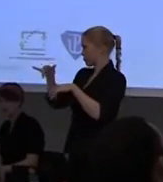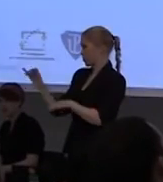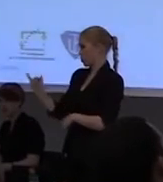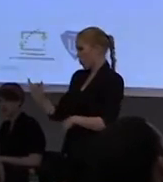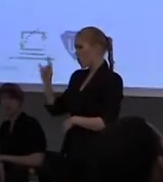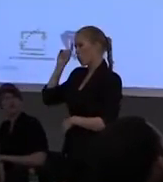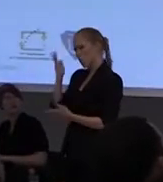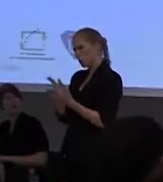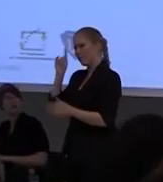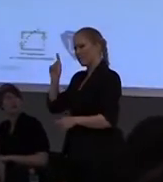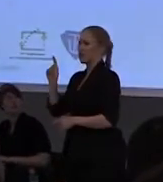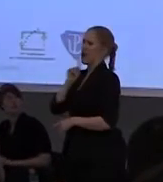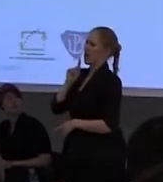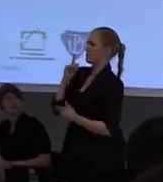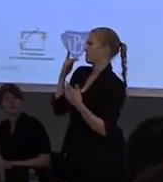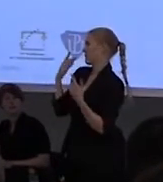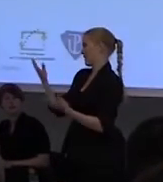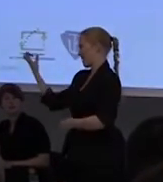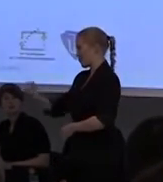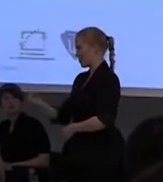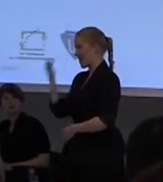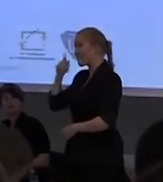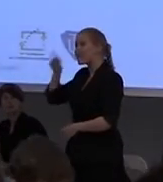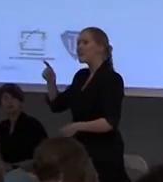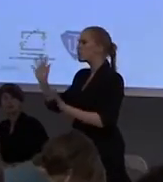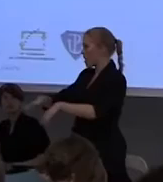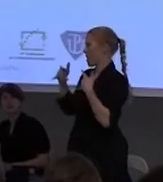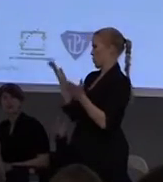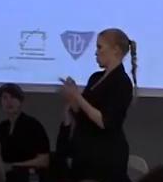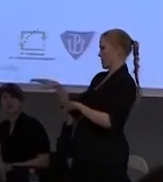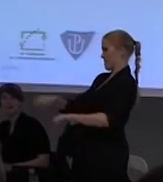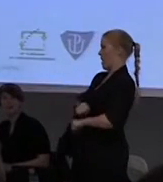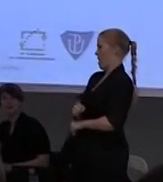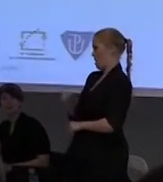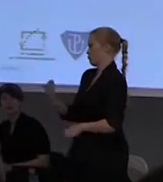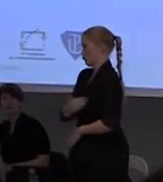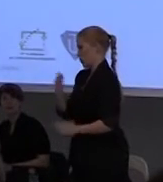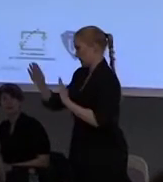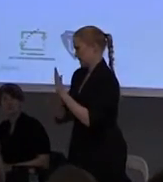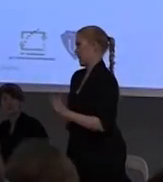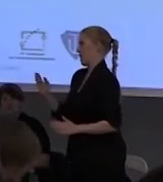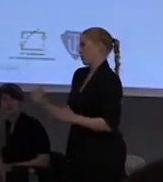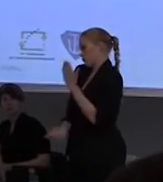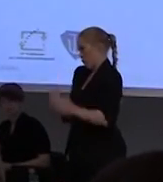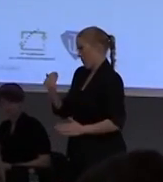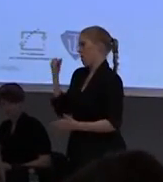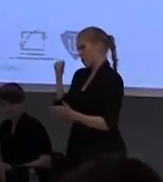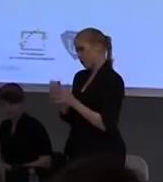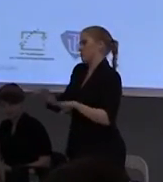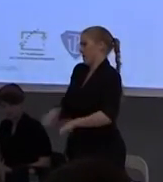že parlament schválil novelu školského zákona Lex Dura Sed Dura, říkají latiníci,